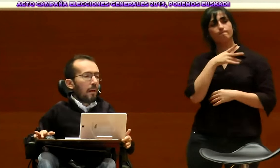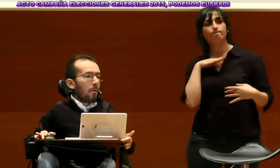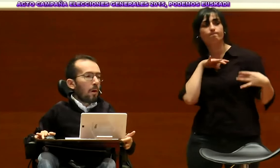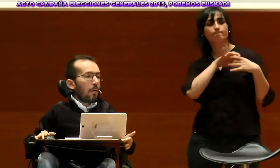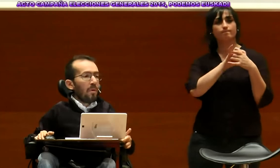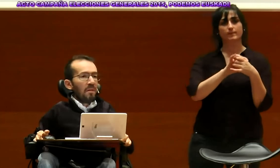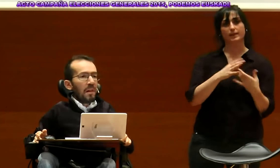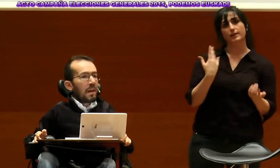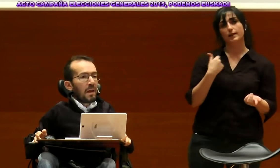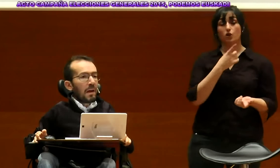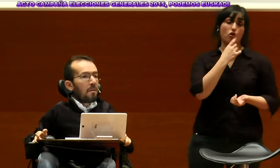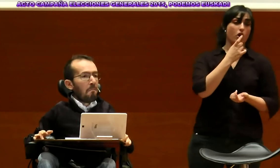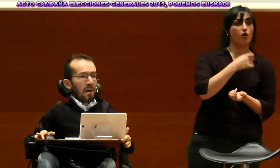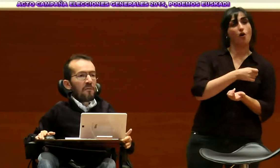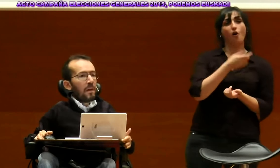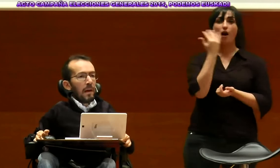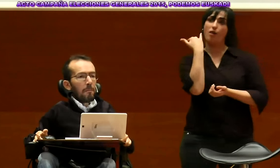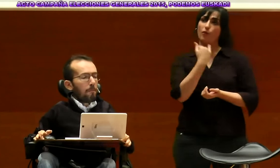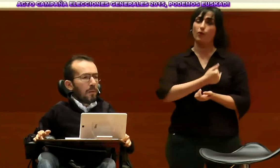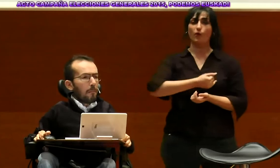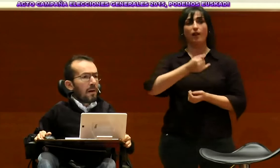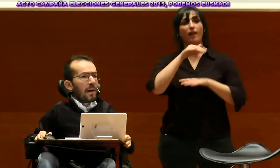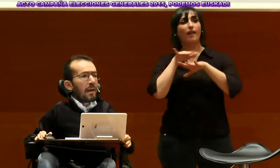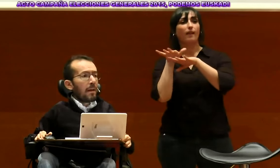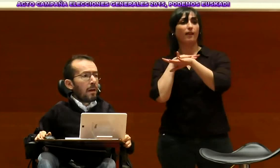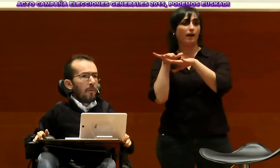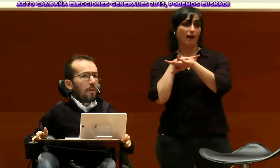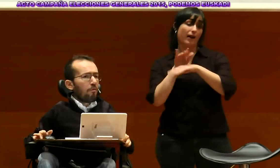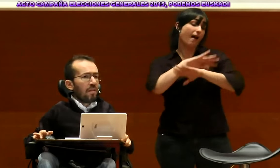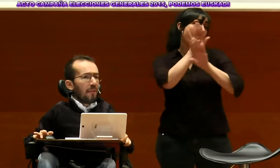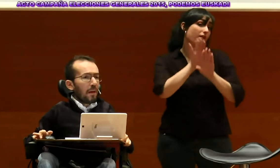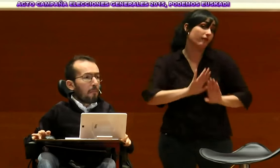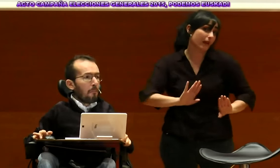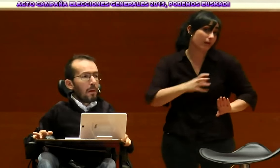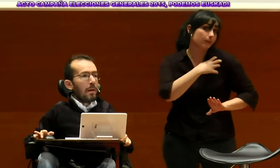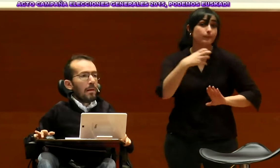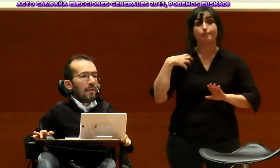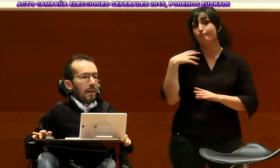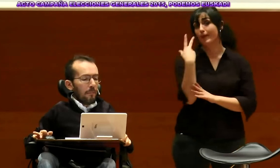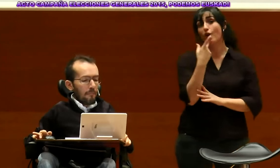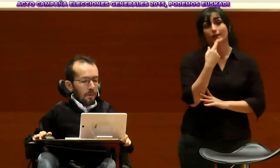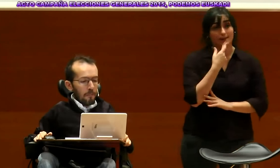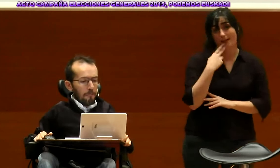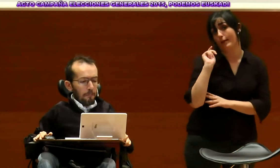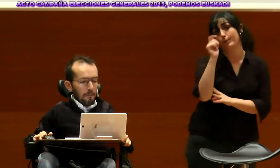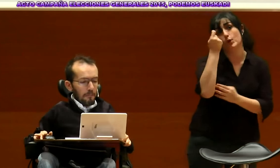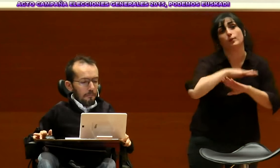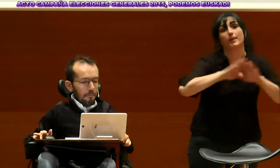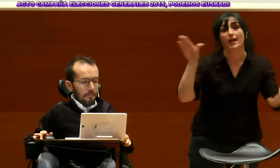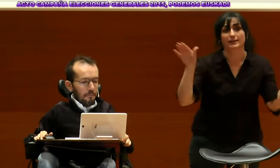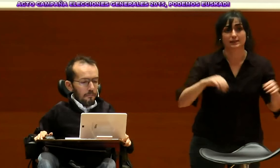puede ser roja o puede ser naranja, al final va a ganar el Banco Santander y ya está, ¿no?